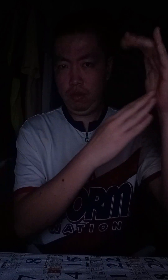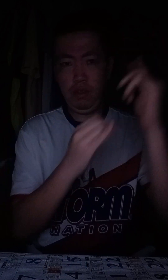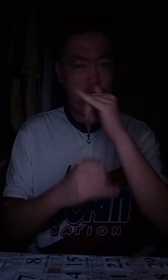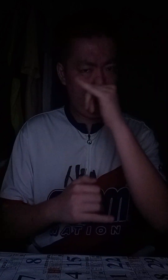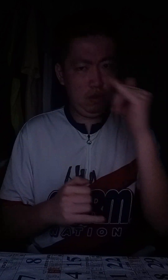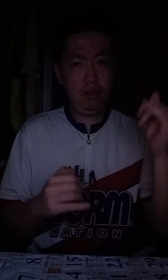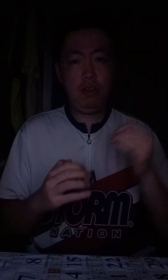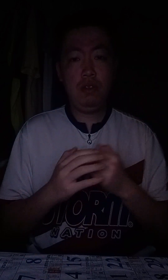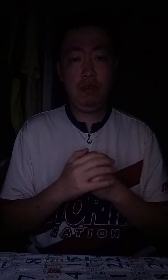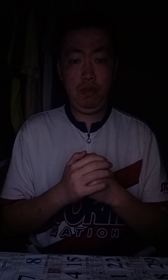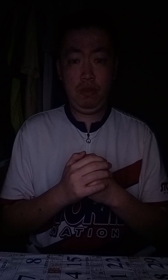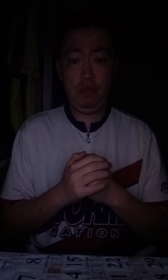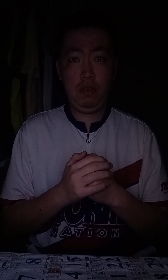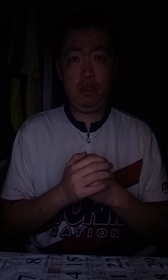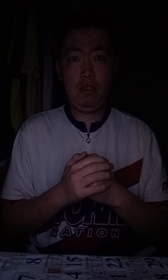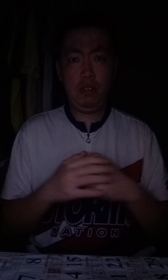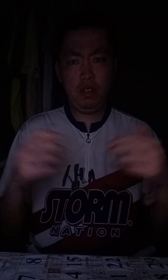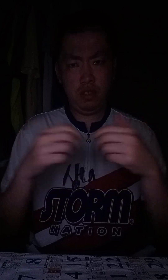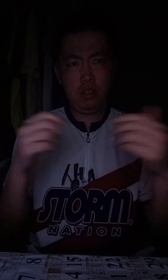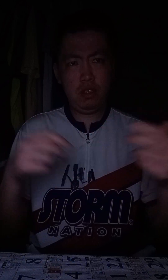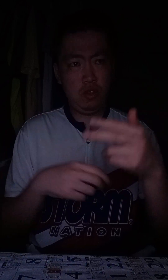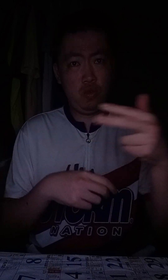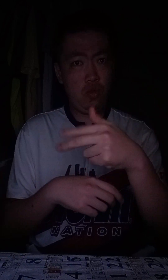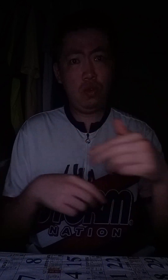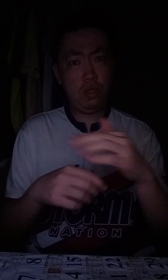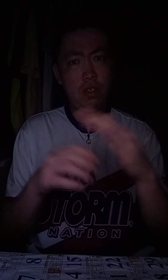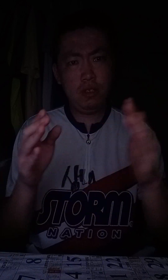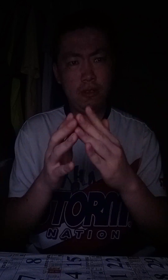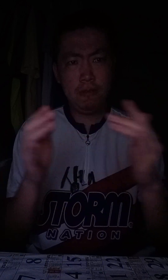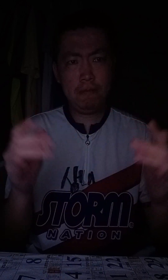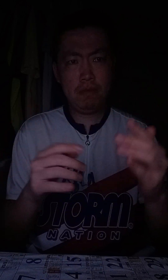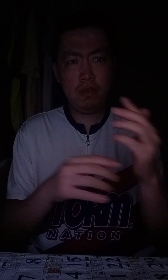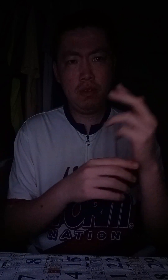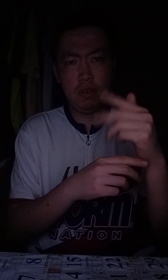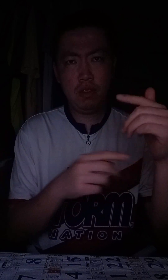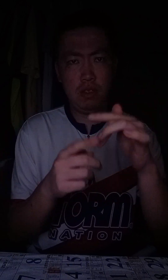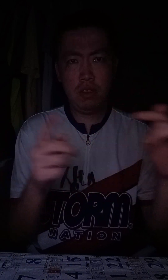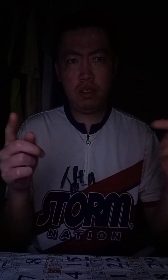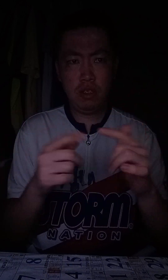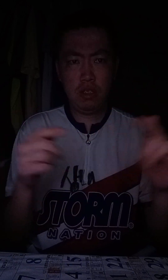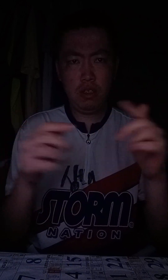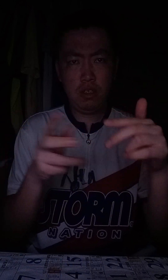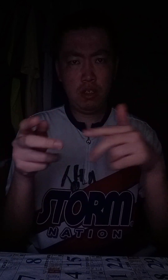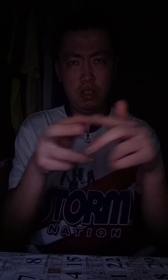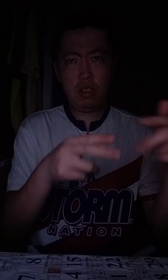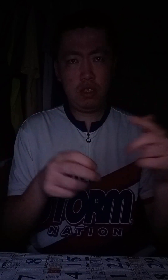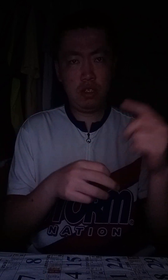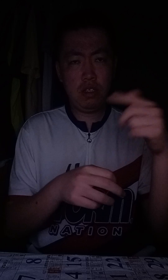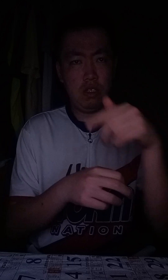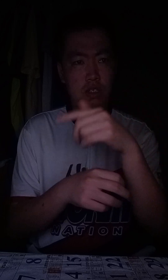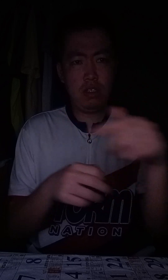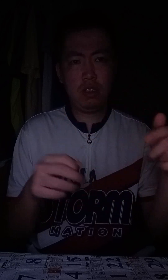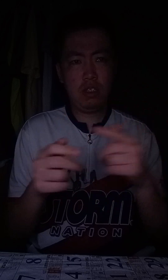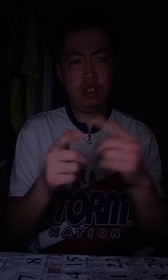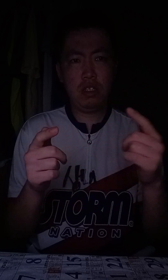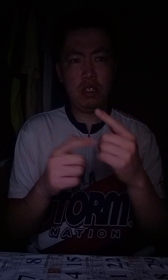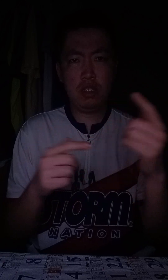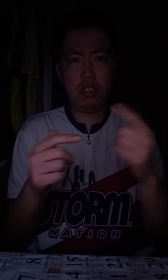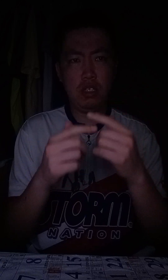있었습니다. 사고가 난 버스는 이곳 가드레일을 들이받고 수십 미터를 더 가다가 결국 도로 밖으로